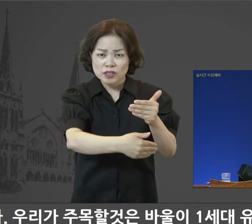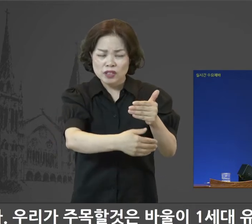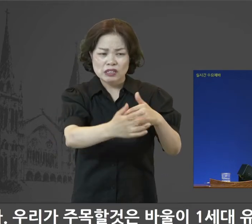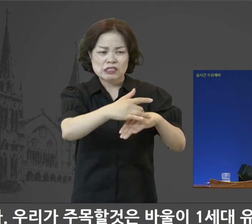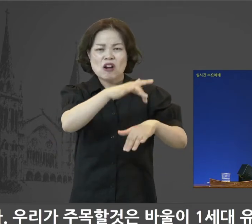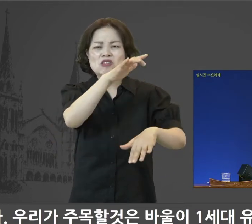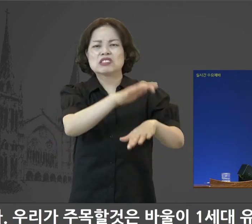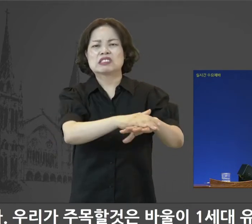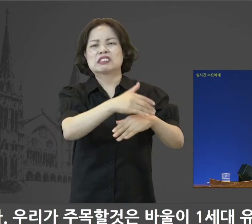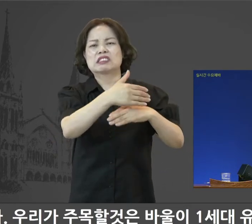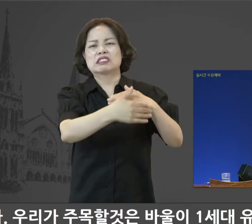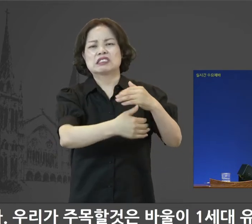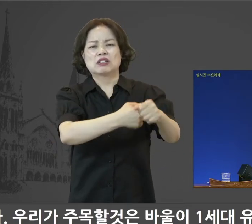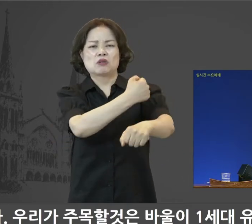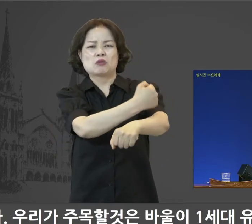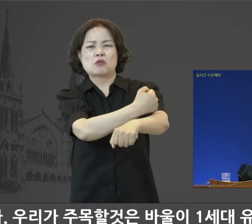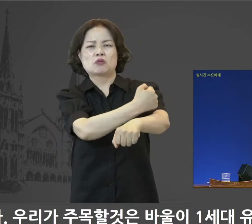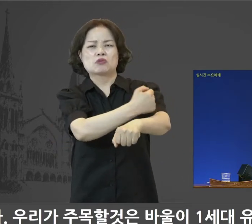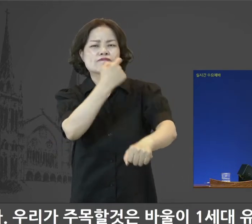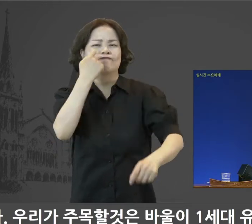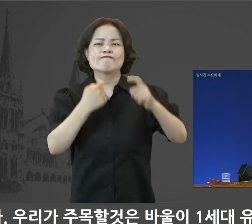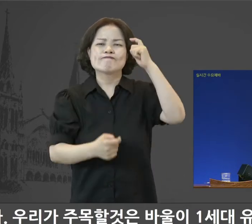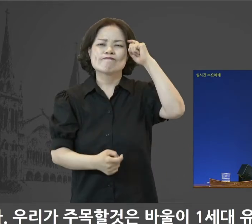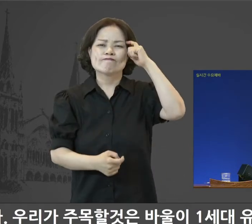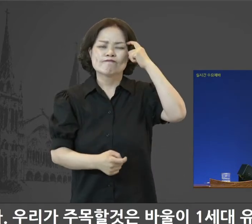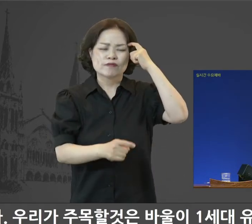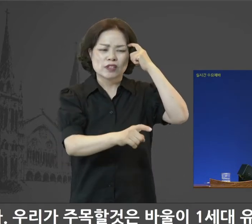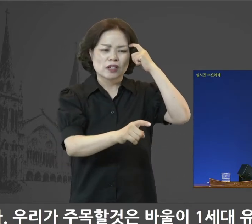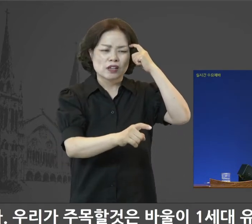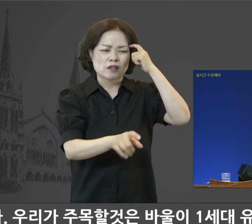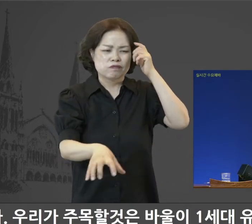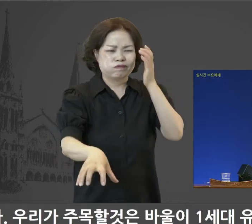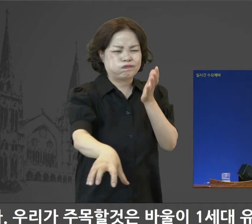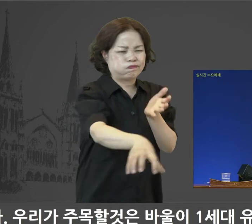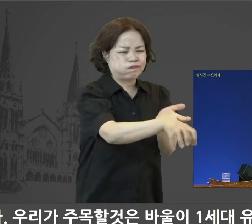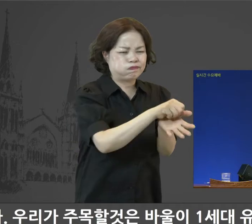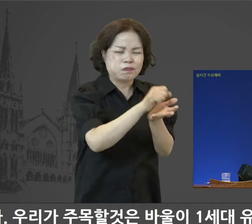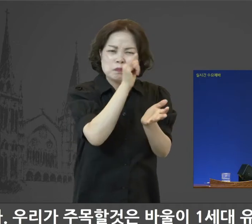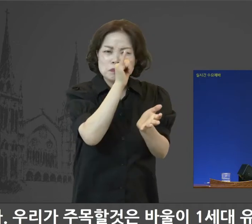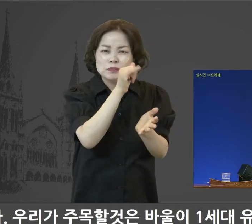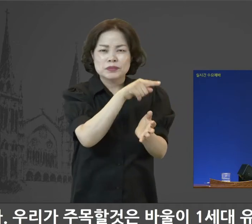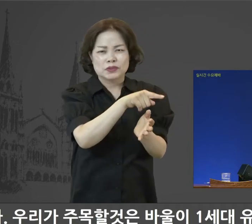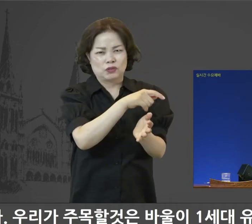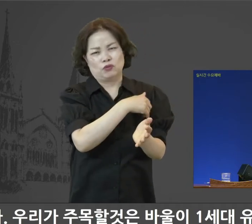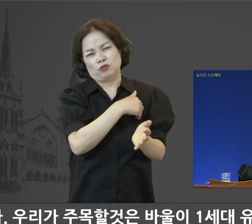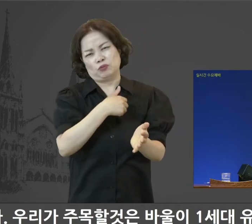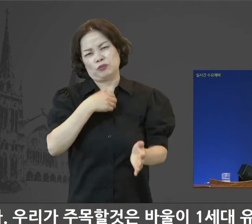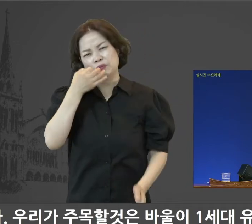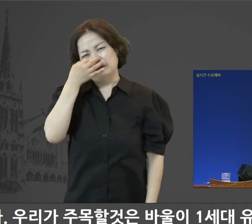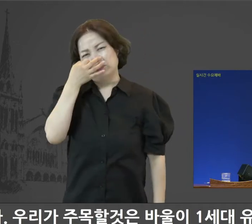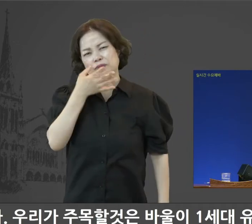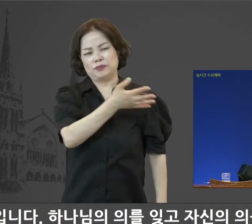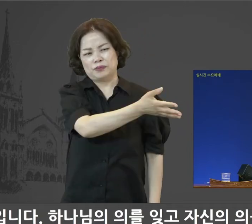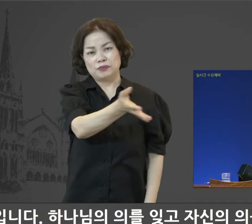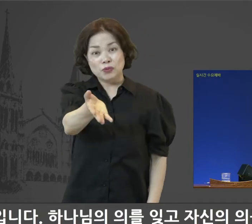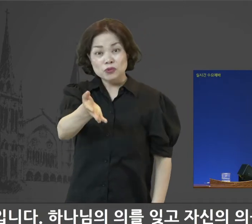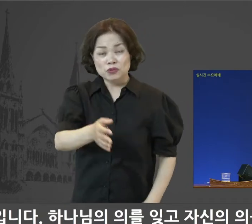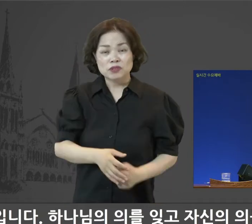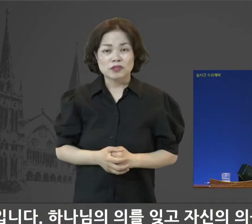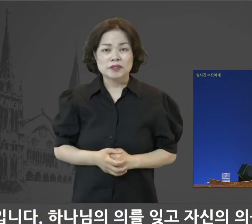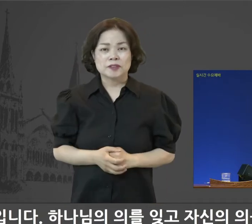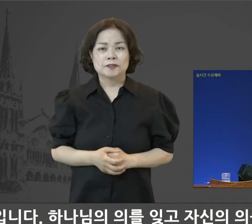형식주의, 공로사상, 거기에 사로잡혀 있음을 충분히 보여주고 있다라는 것이죠.